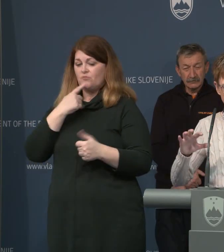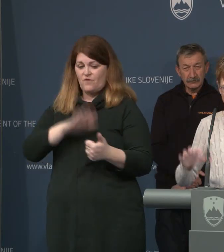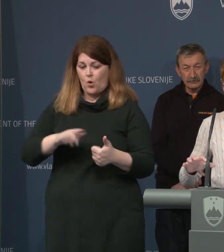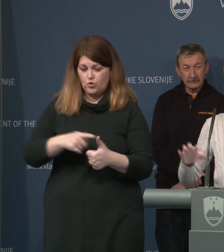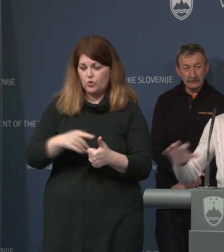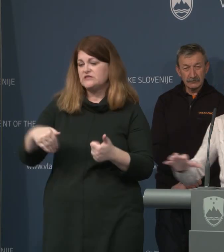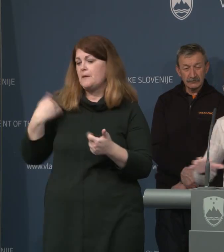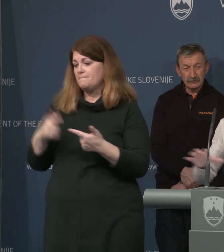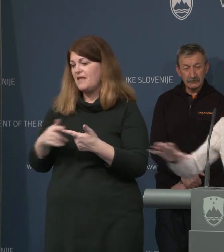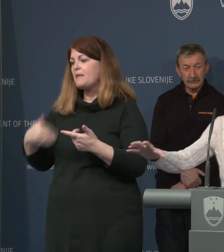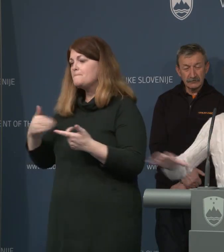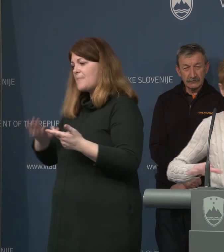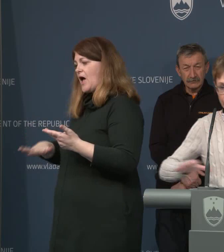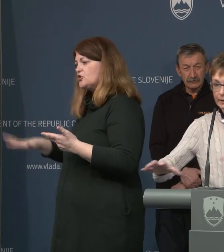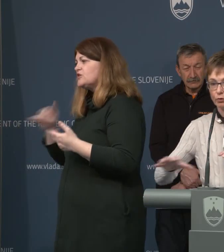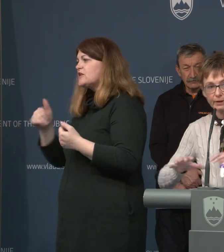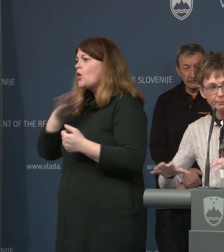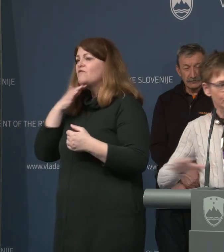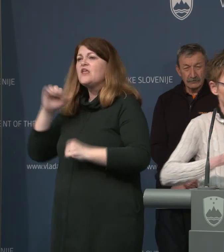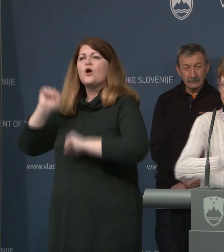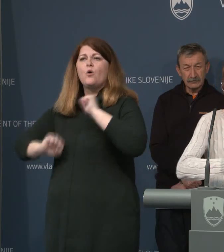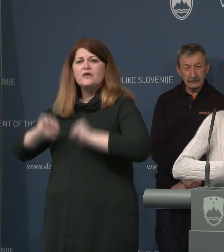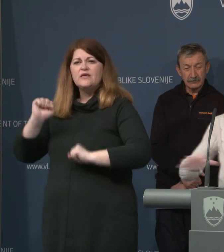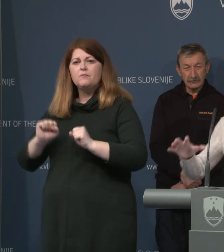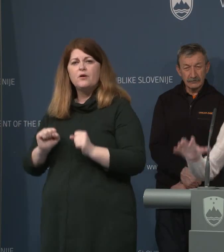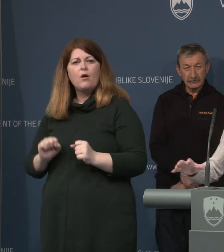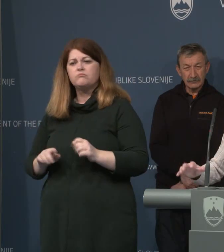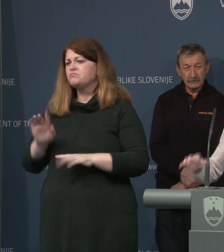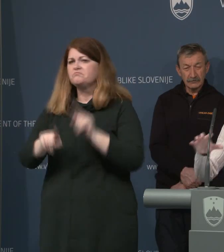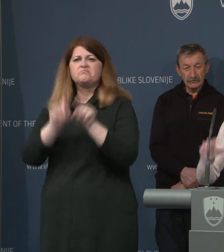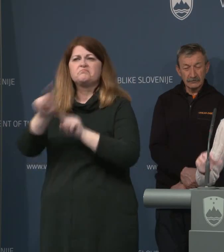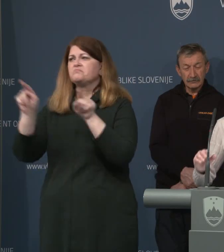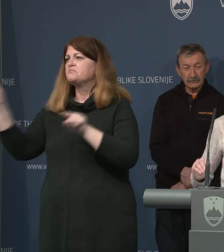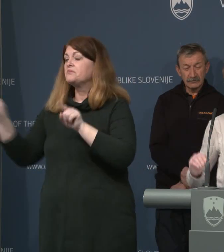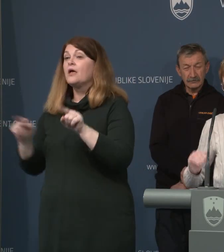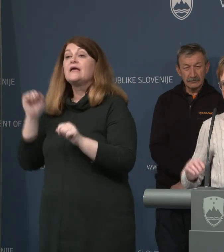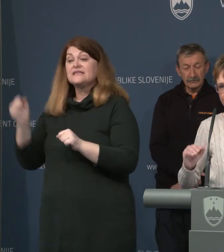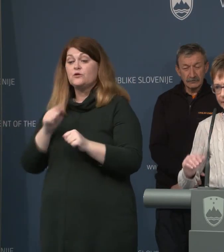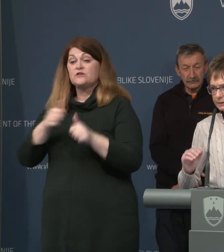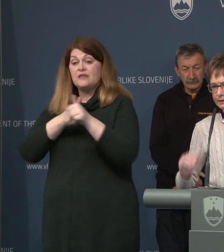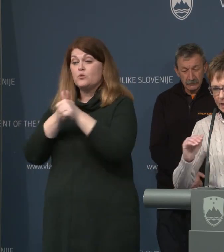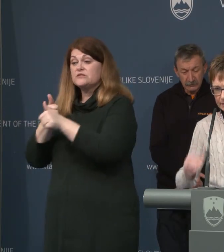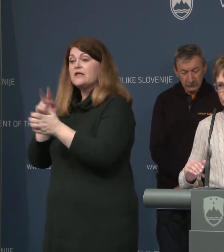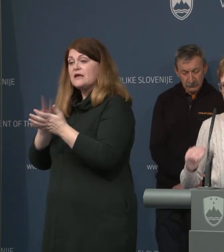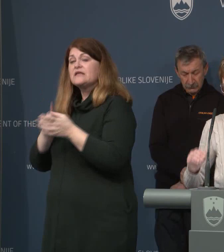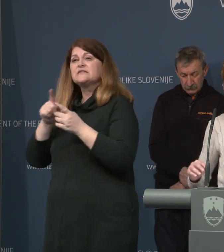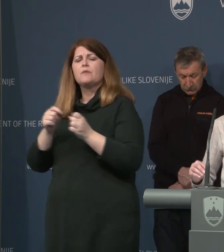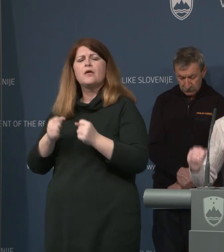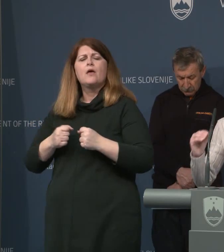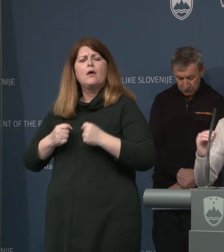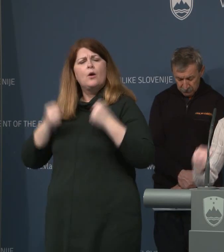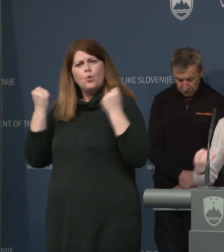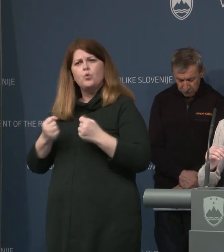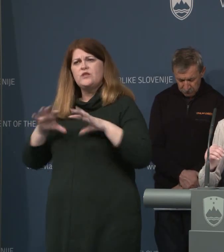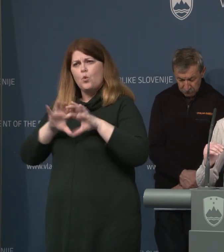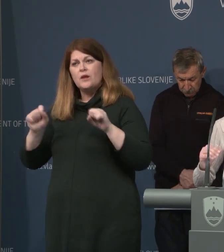otroci, mladi, mlajši, se zelo veliko gibajo, stopijo kamorkoli in zato so temu sledili te res drastični ukrepi,